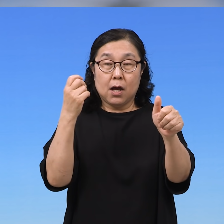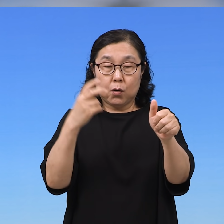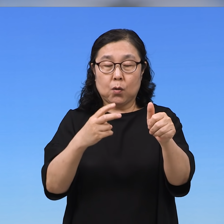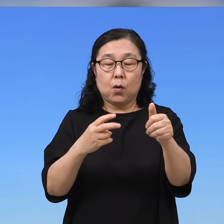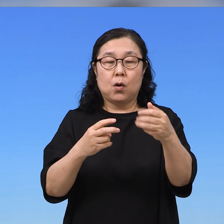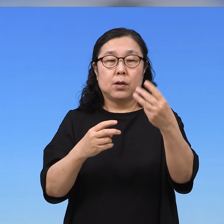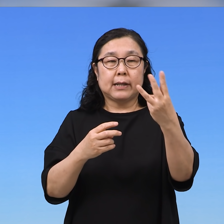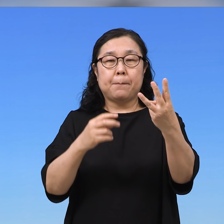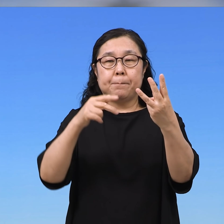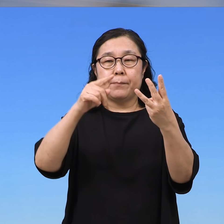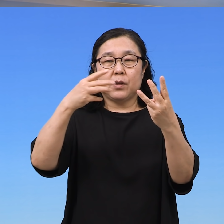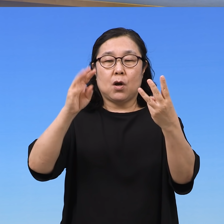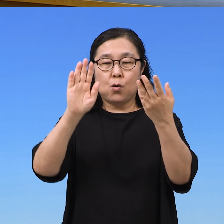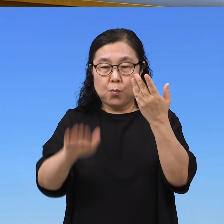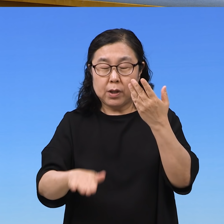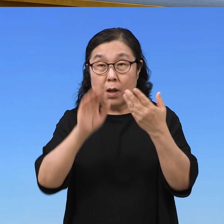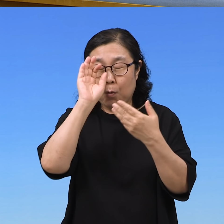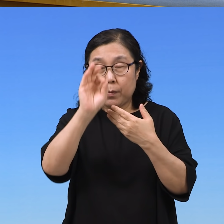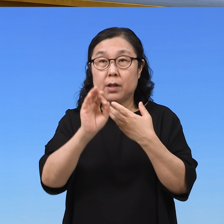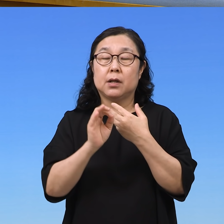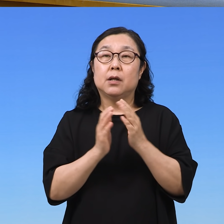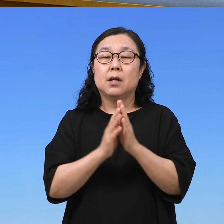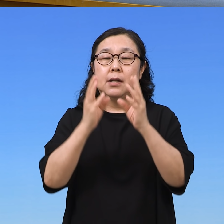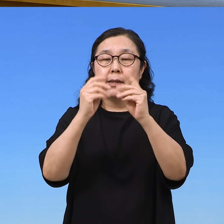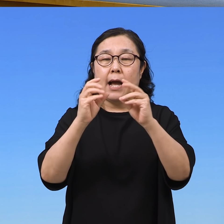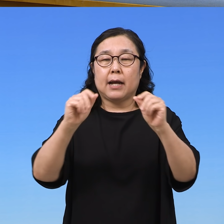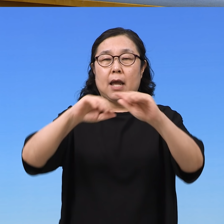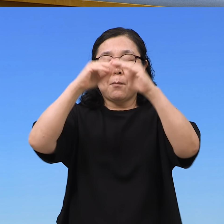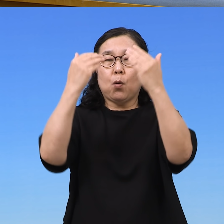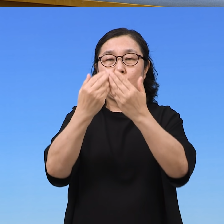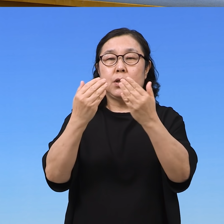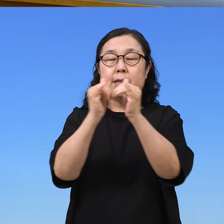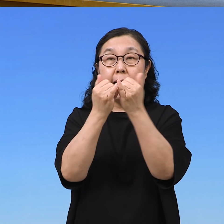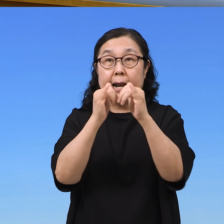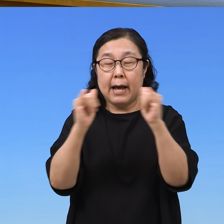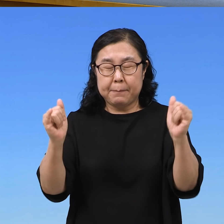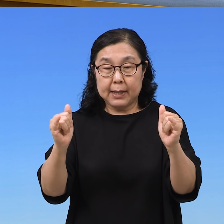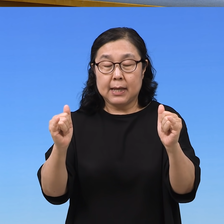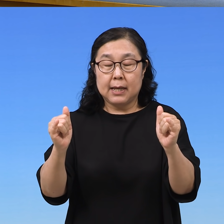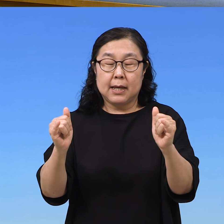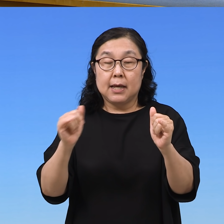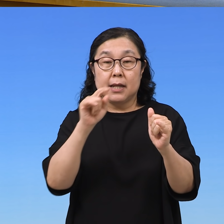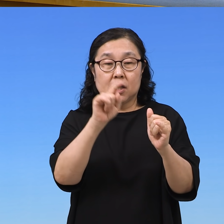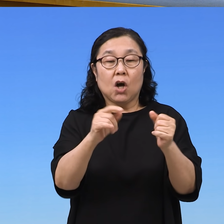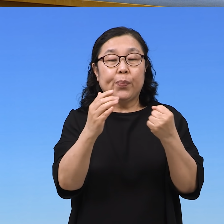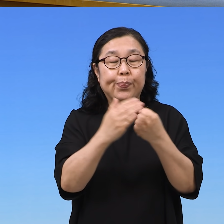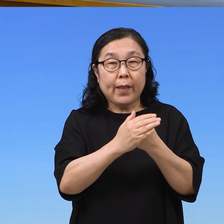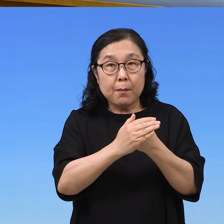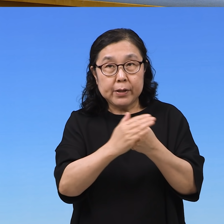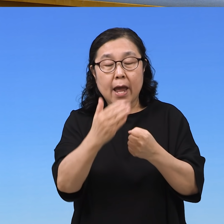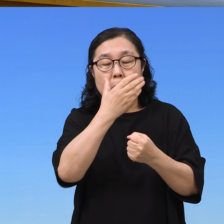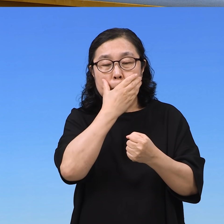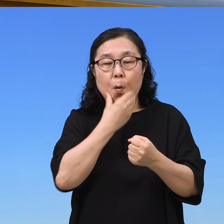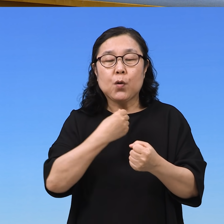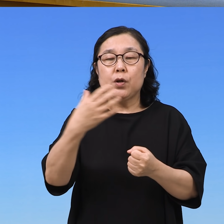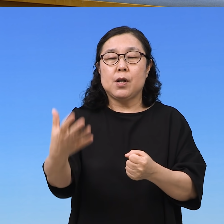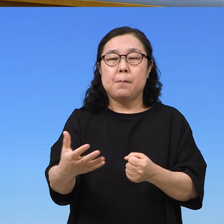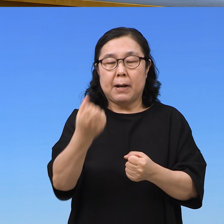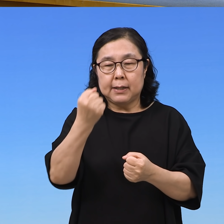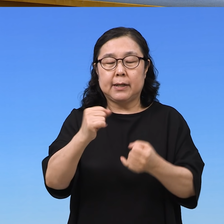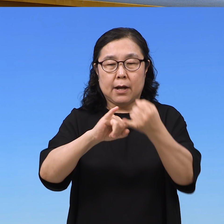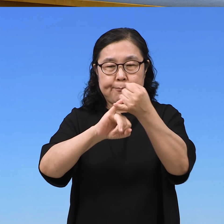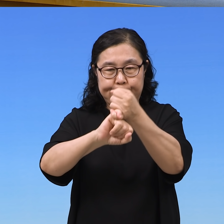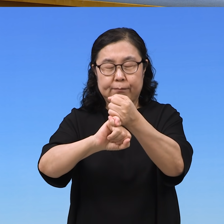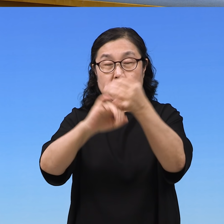다음 3절 후반절에 보니까 땅의 모든 족속이 너로 말미암아 복을 얻을 것이라 하신지라. 이